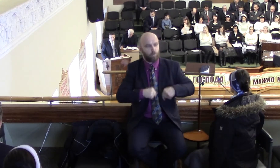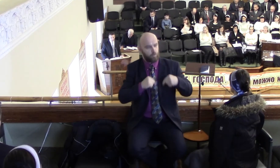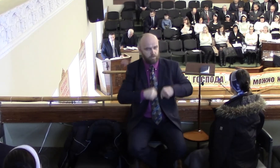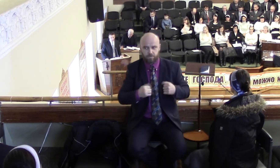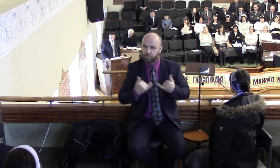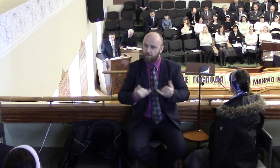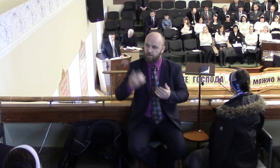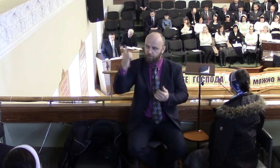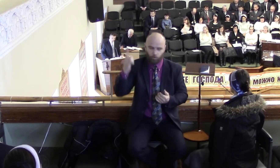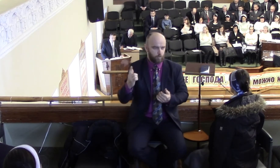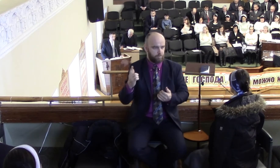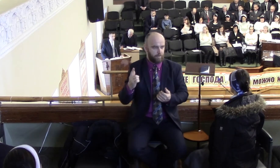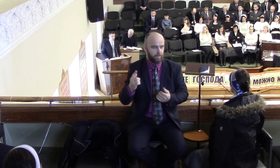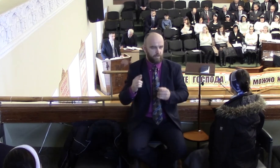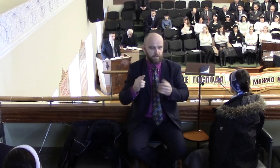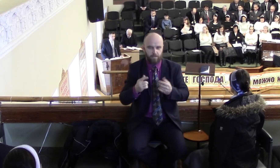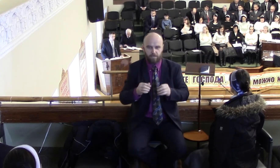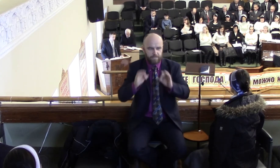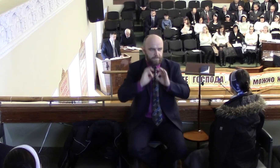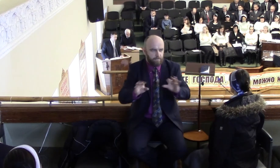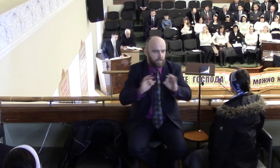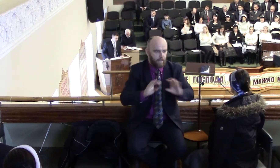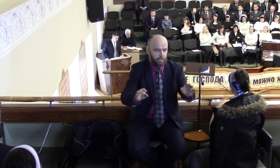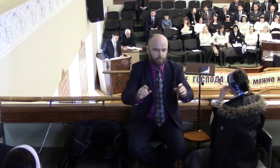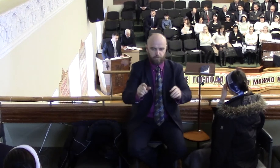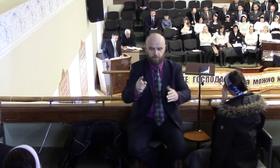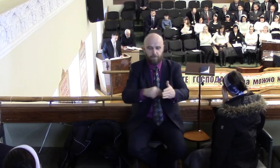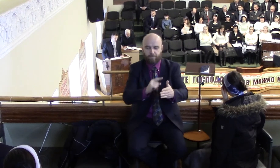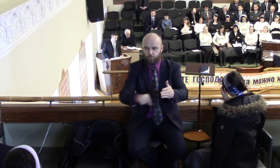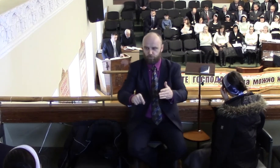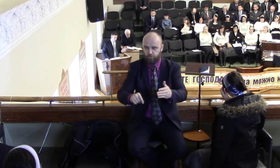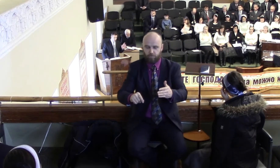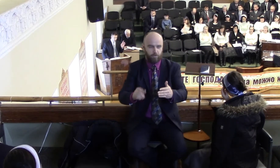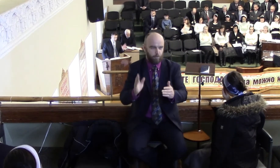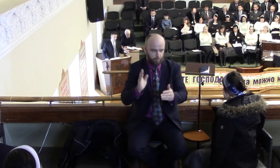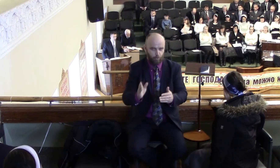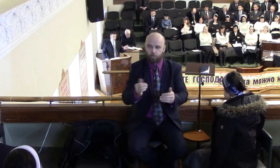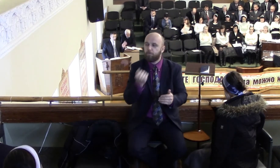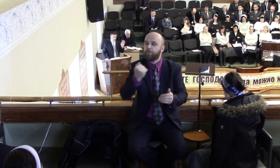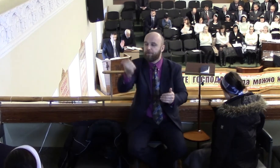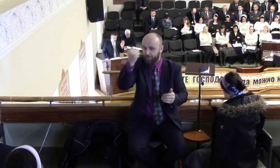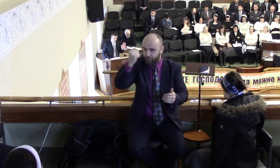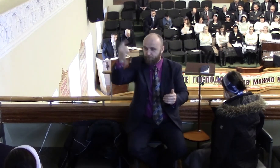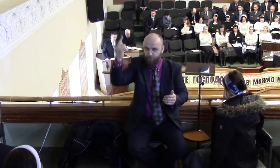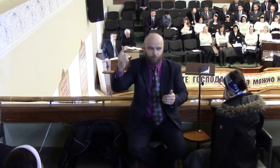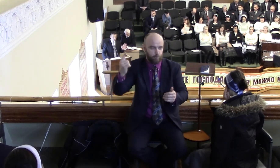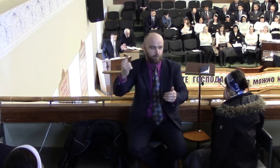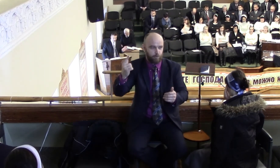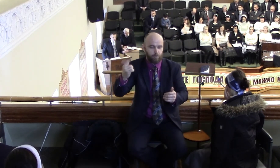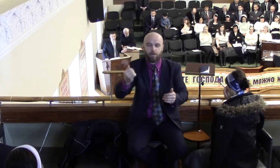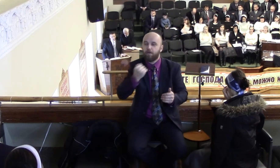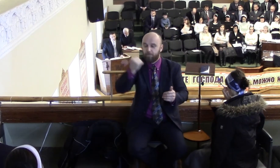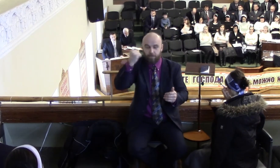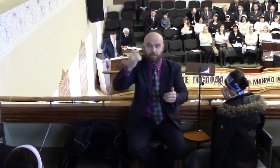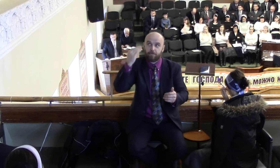Нем. И с другой стороны, будем благодарными Господу. Будем благодарными за смерть